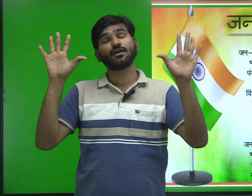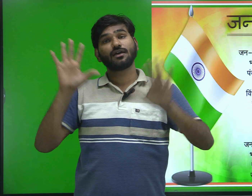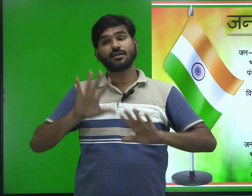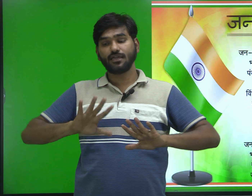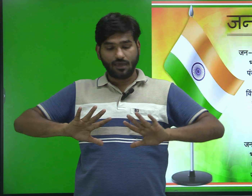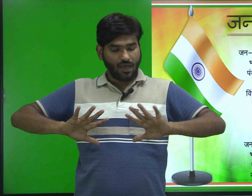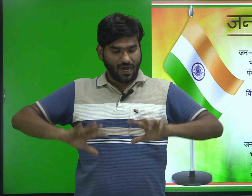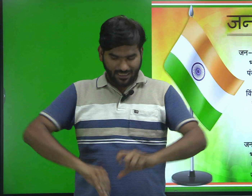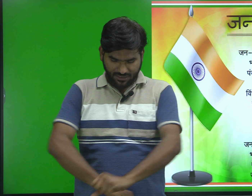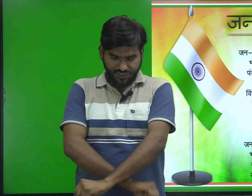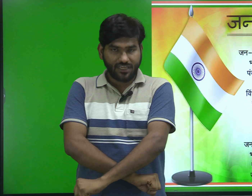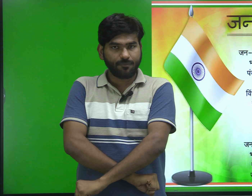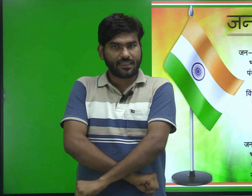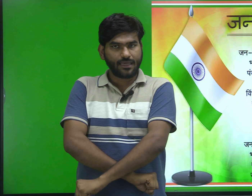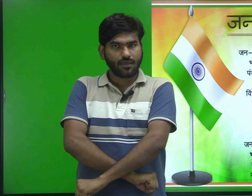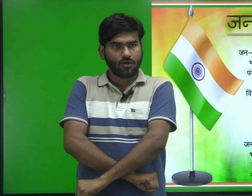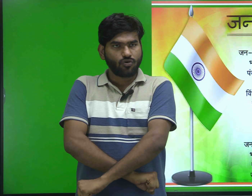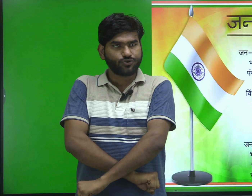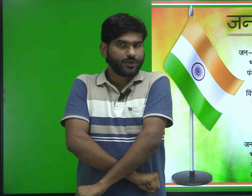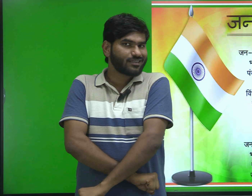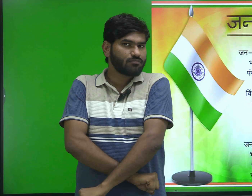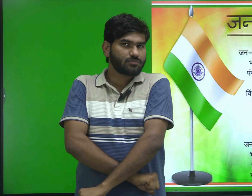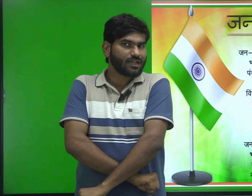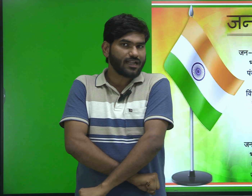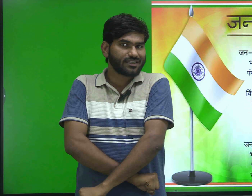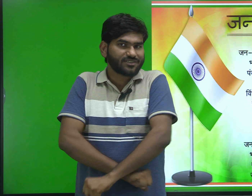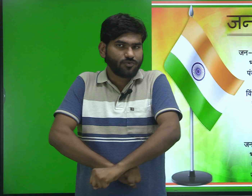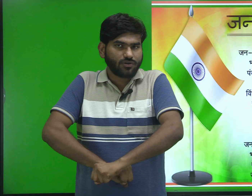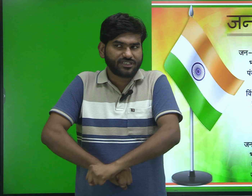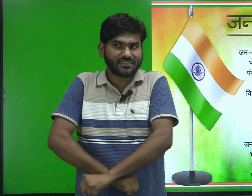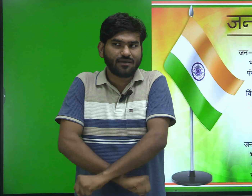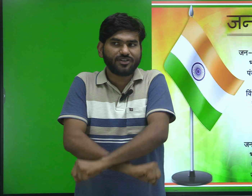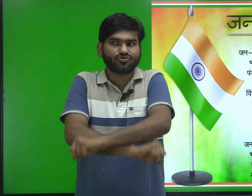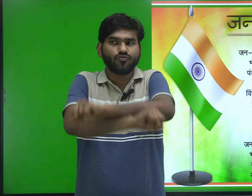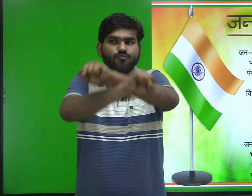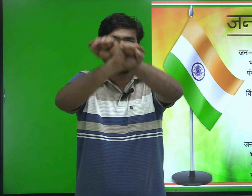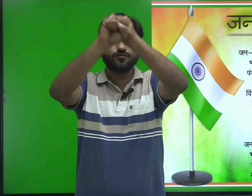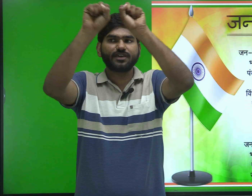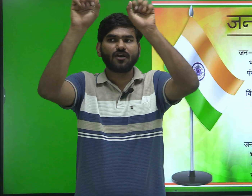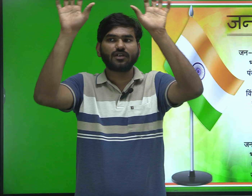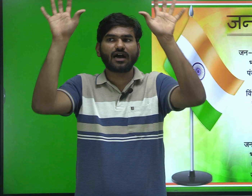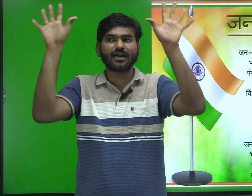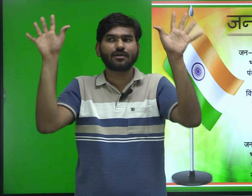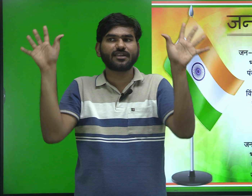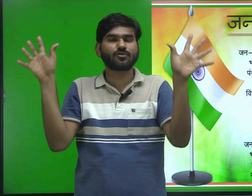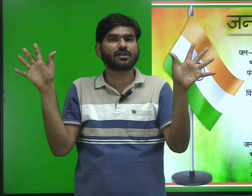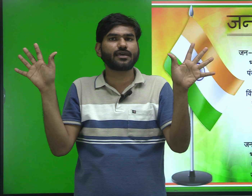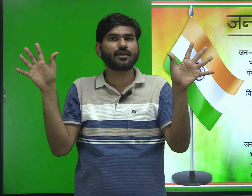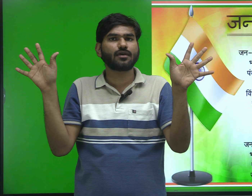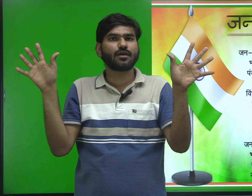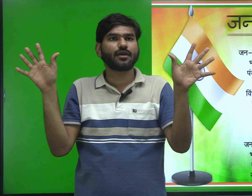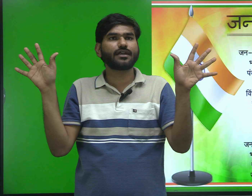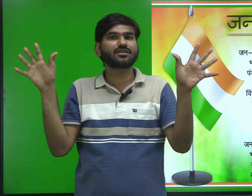कि हाथ नीचे है पहले, जो एकदम डार्कनेस में, और जैसे हमने इसको मूव किया और हाथ हमारे खुल गए, इट इज द